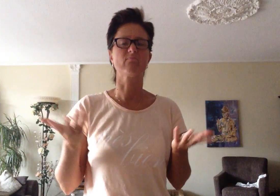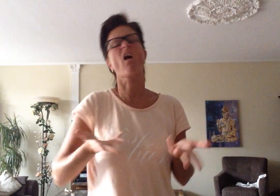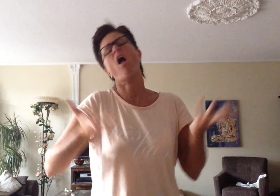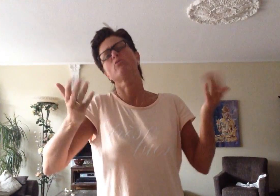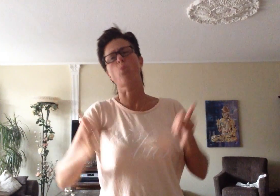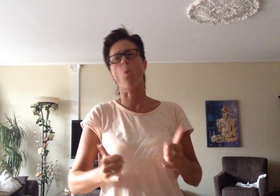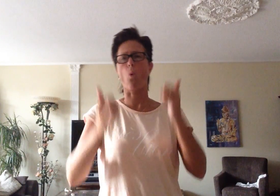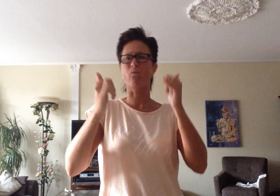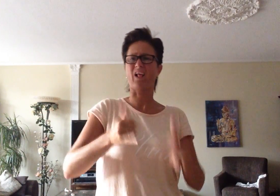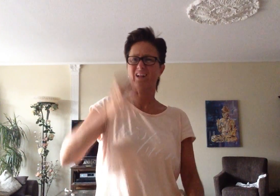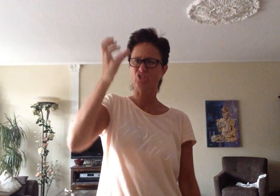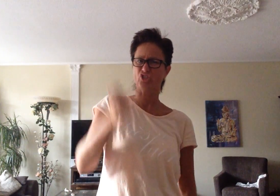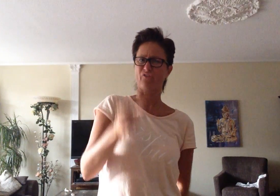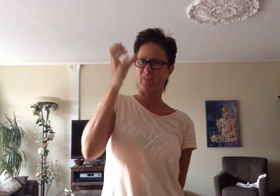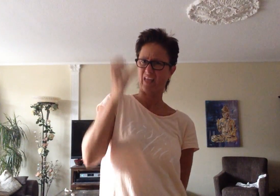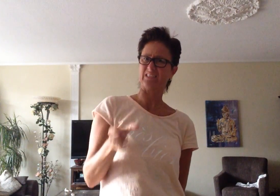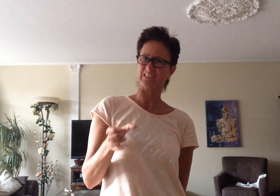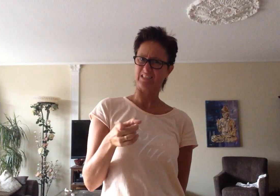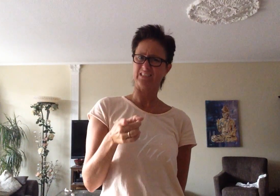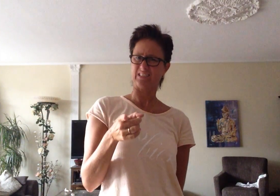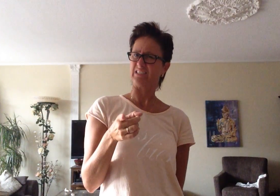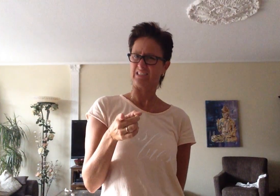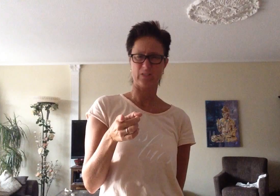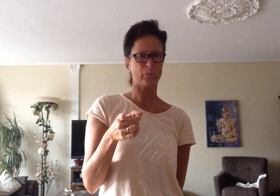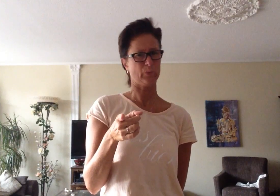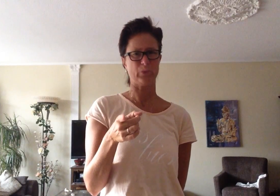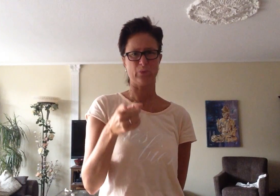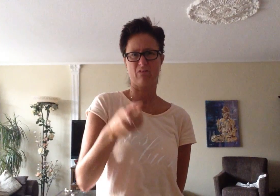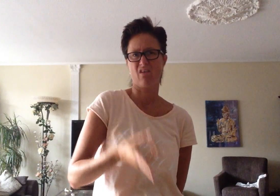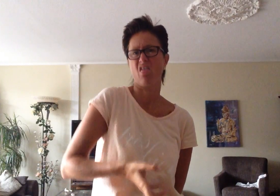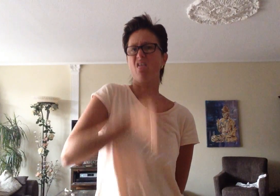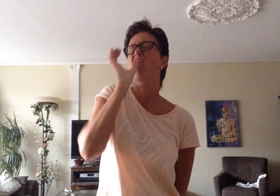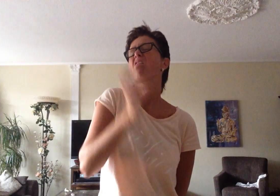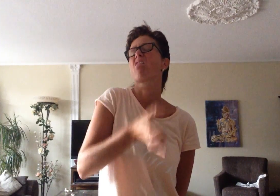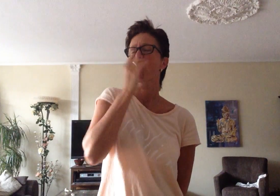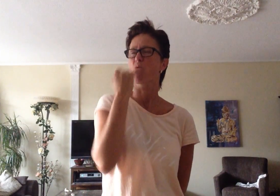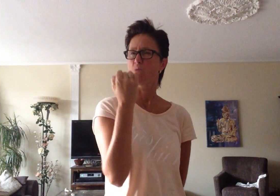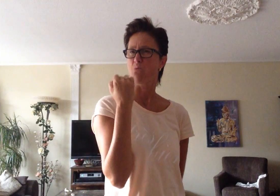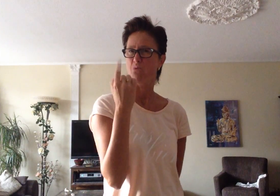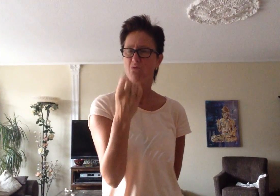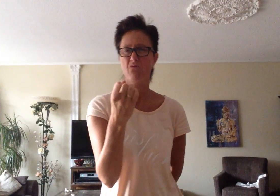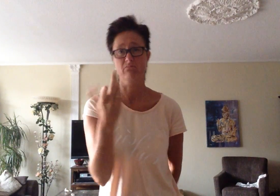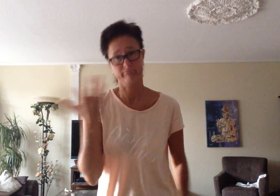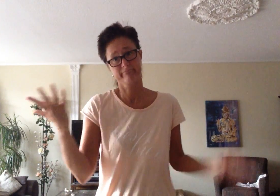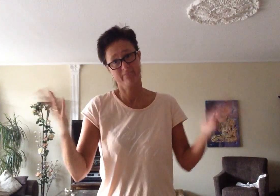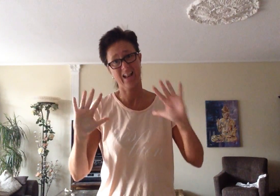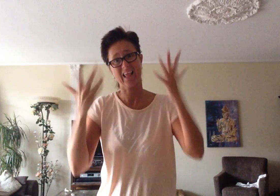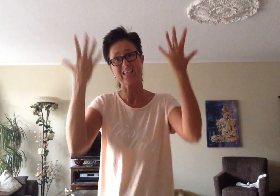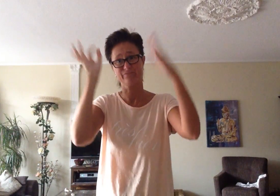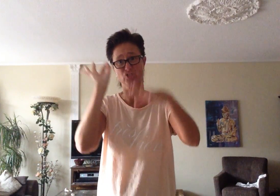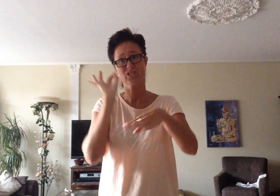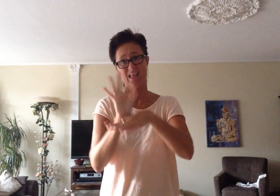geheeld? Ach, je zoveelste fles, je zakje lamp, is dat je